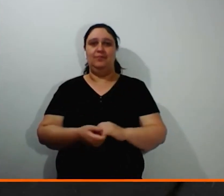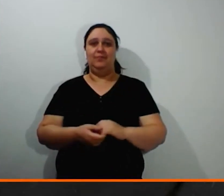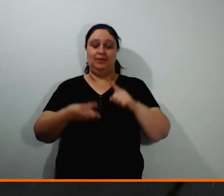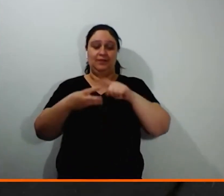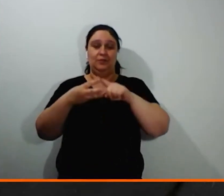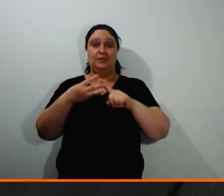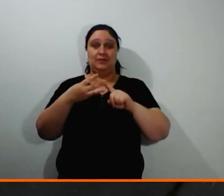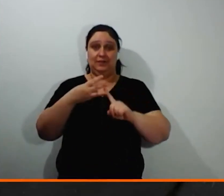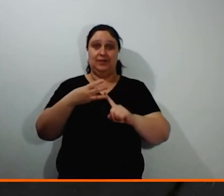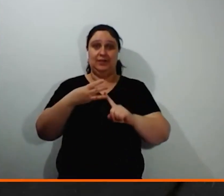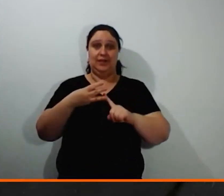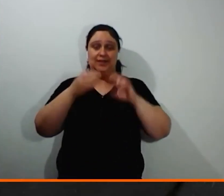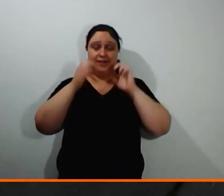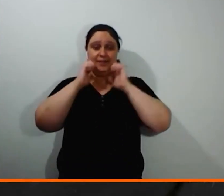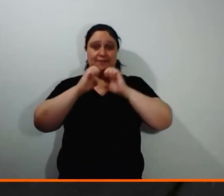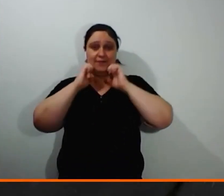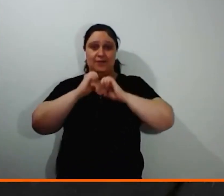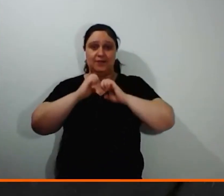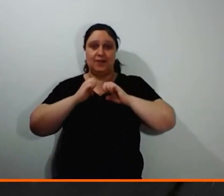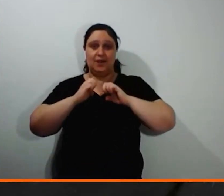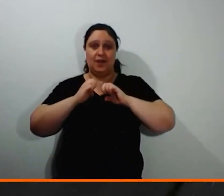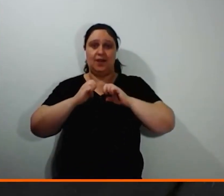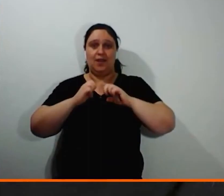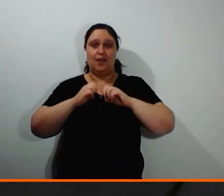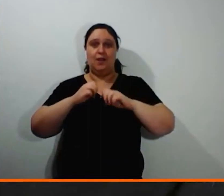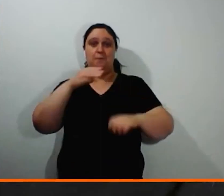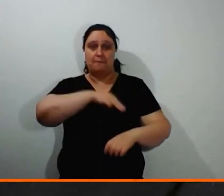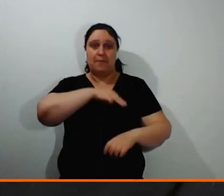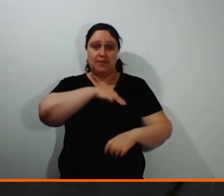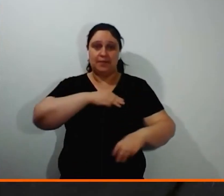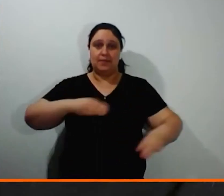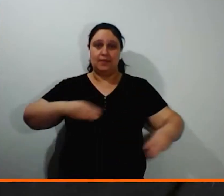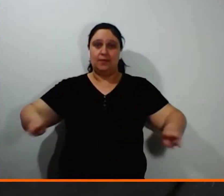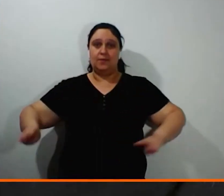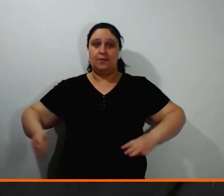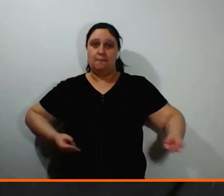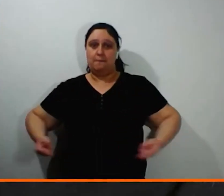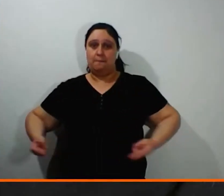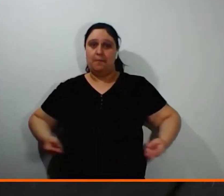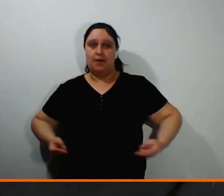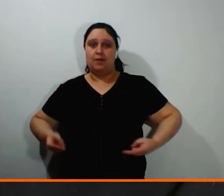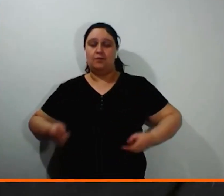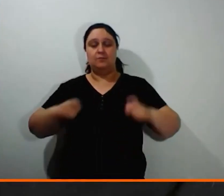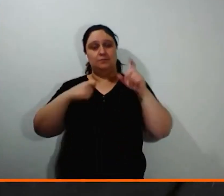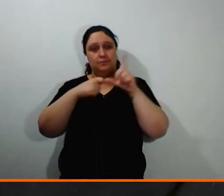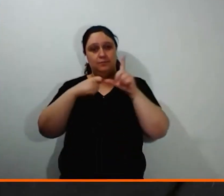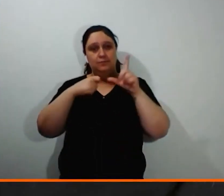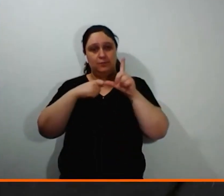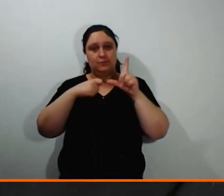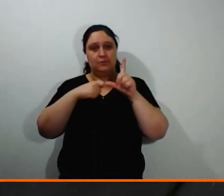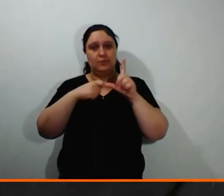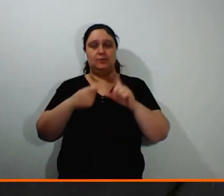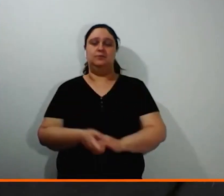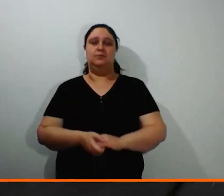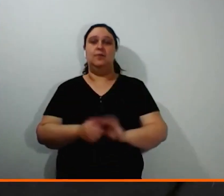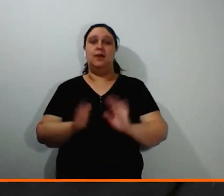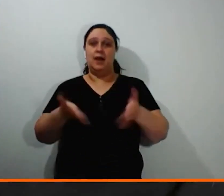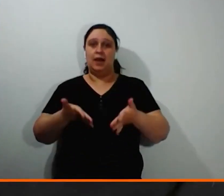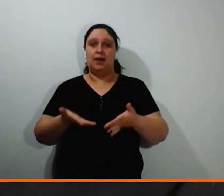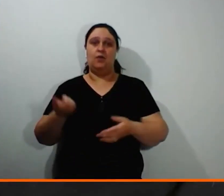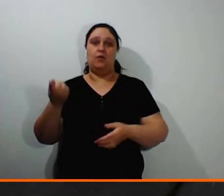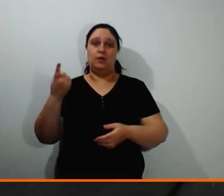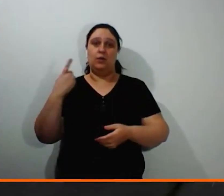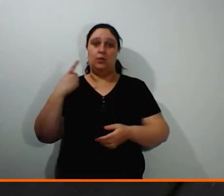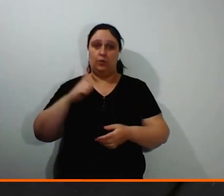que falam de pregação do evangelho. Agora nós vamos chegar no último evangelho, que é de